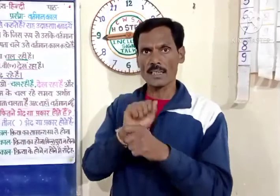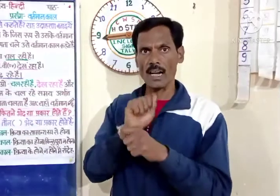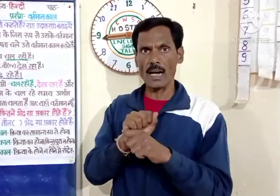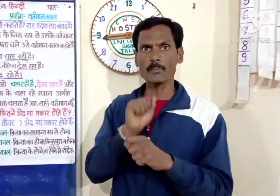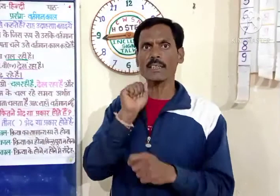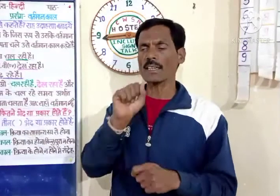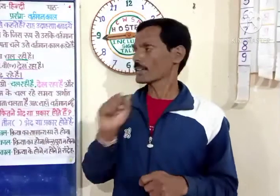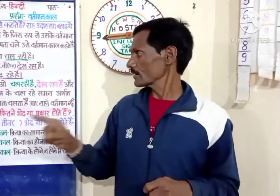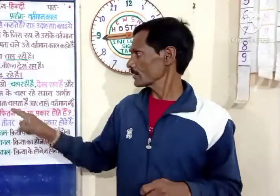काम के